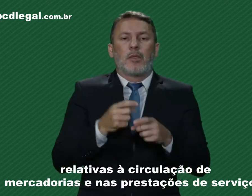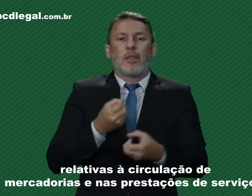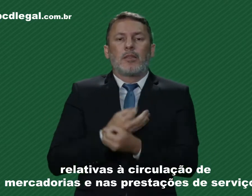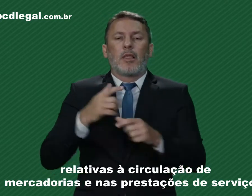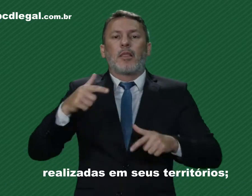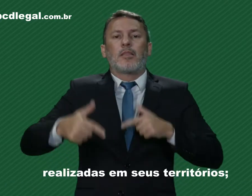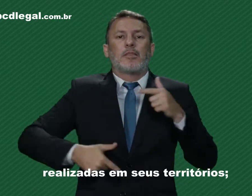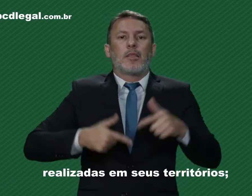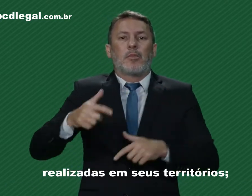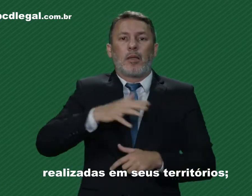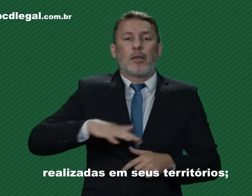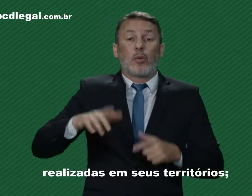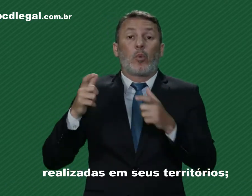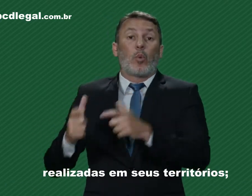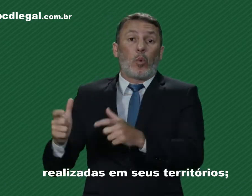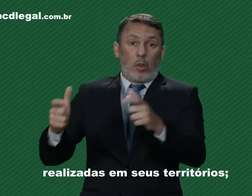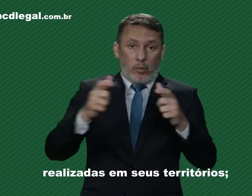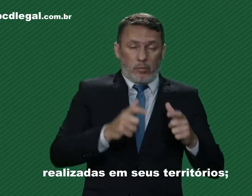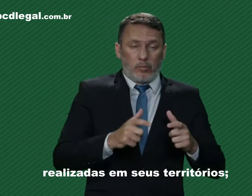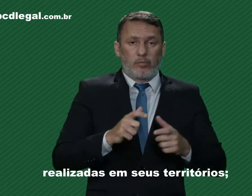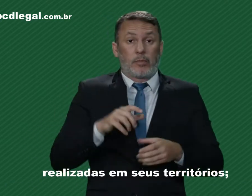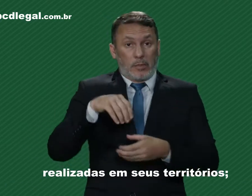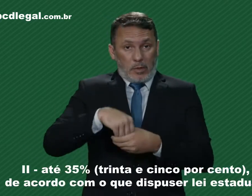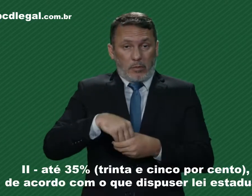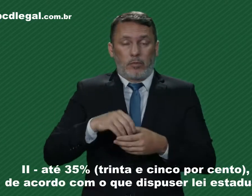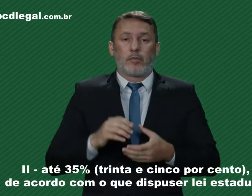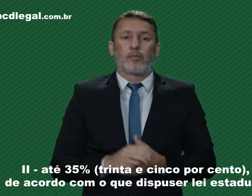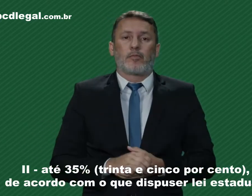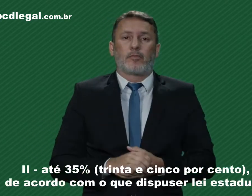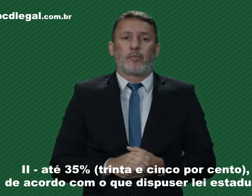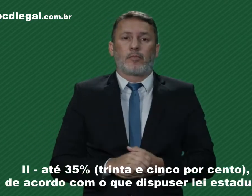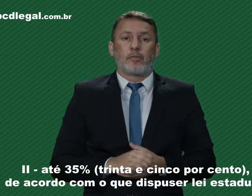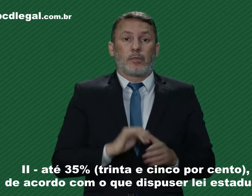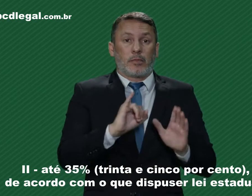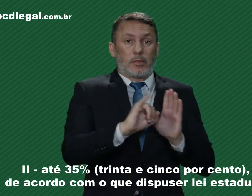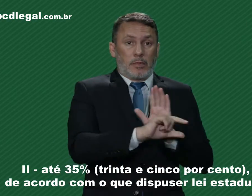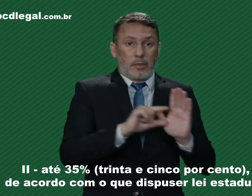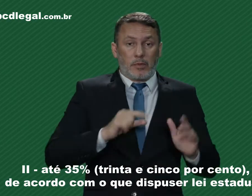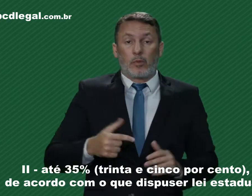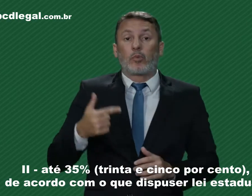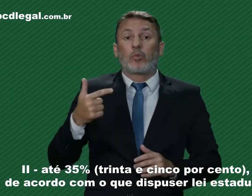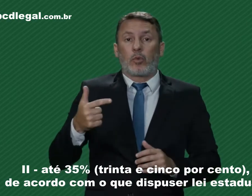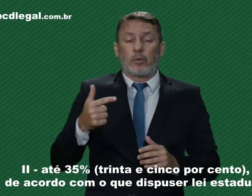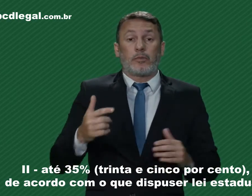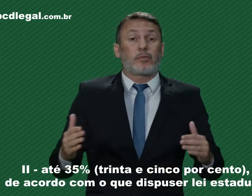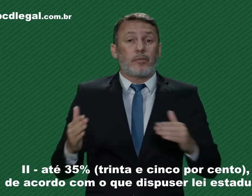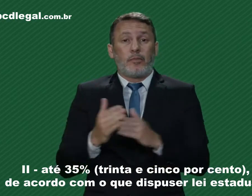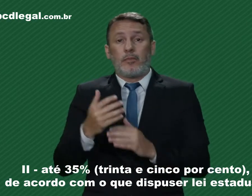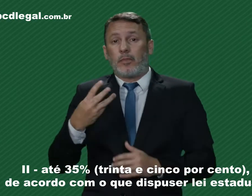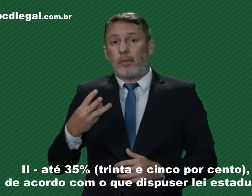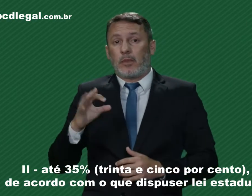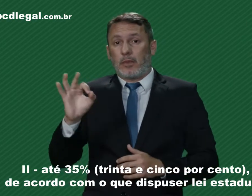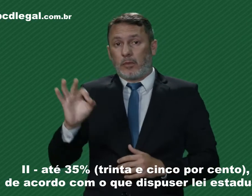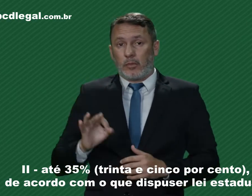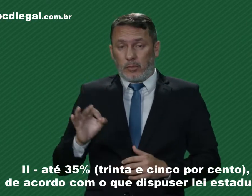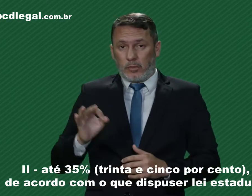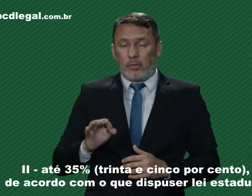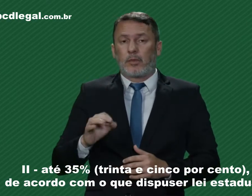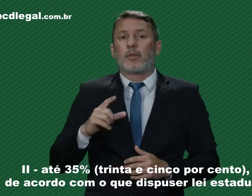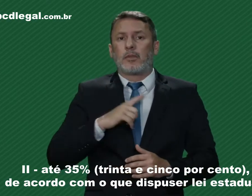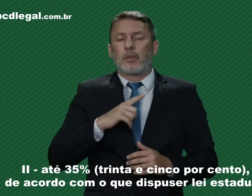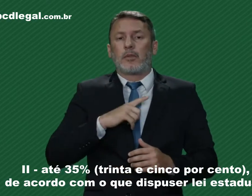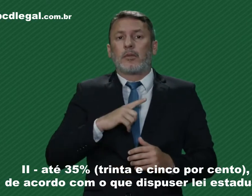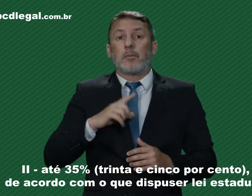de serviços realizadas em seus territórios. Inciso 2. Até 35%, de acordo com